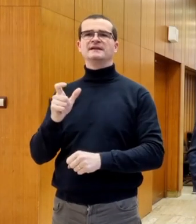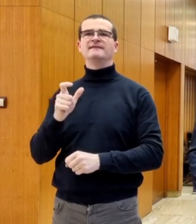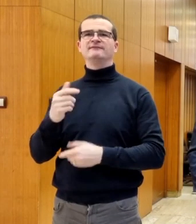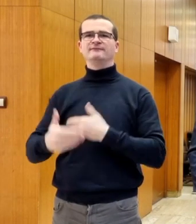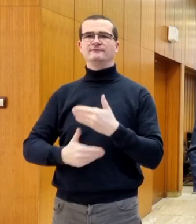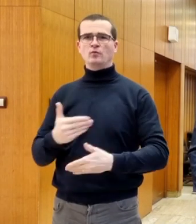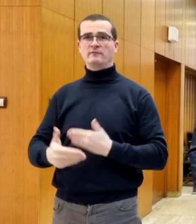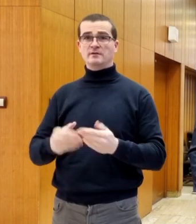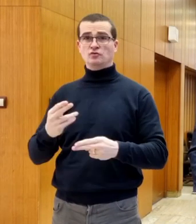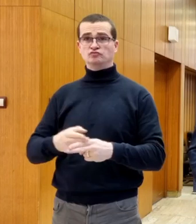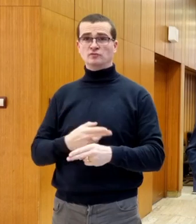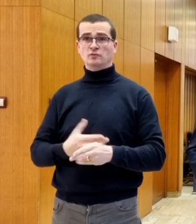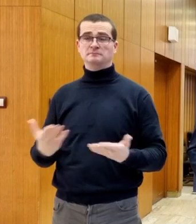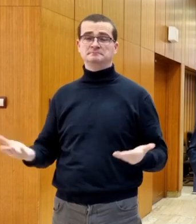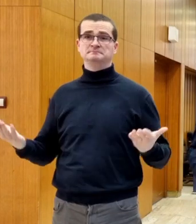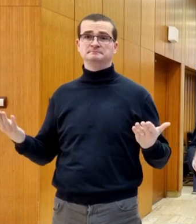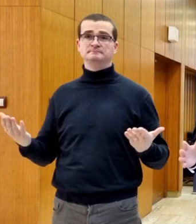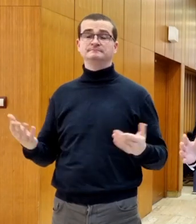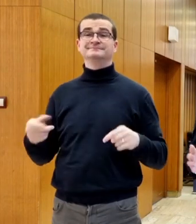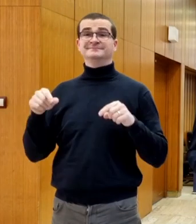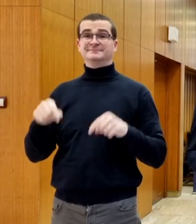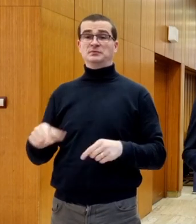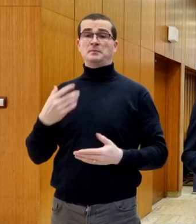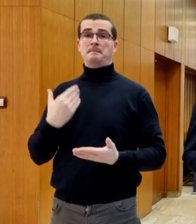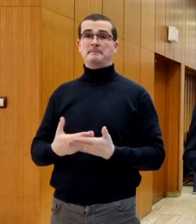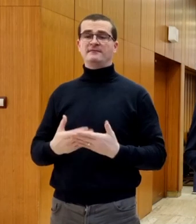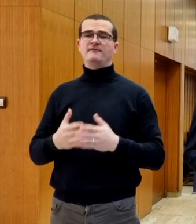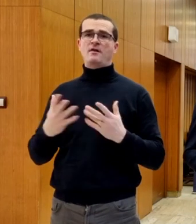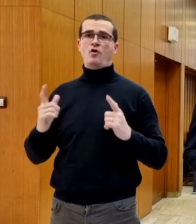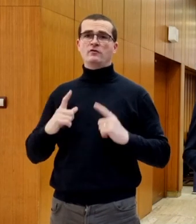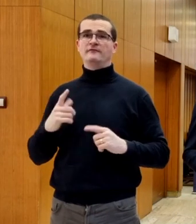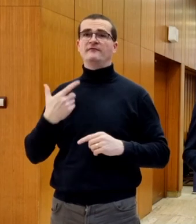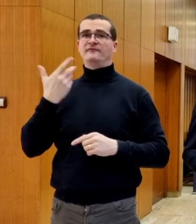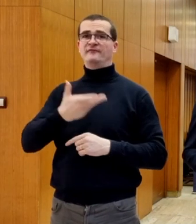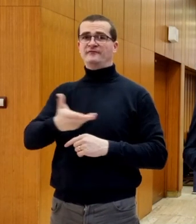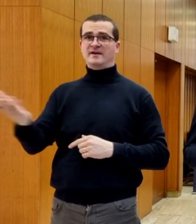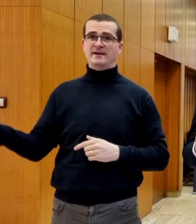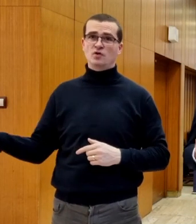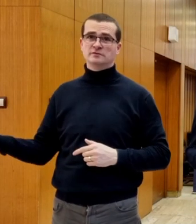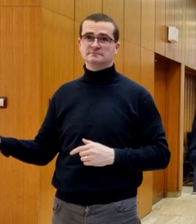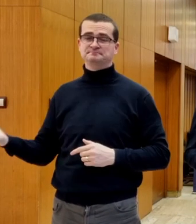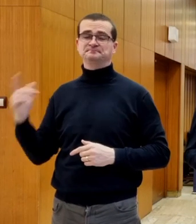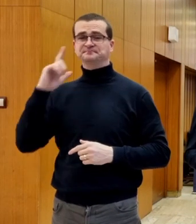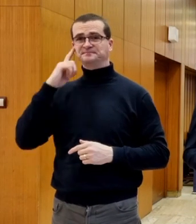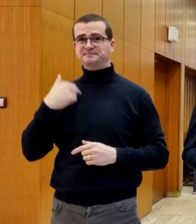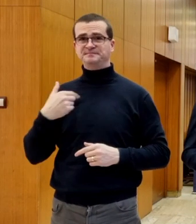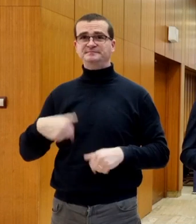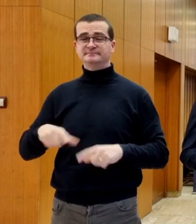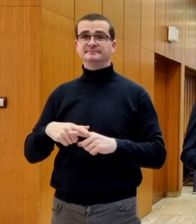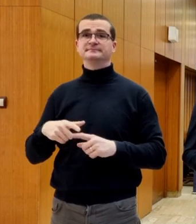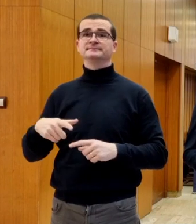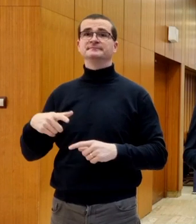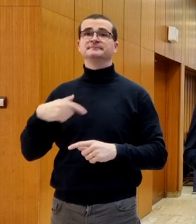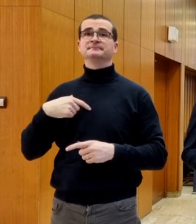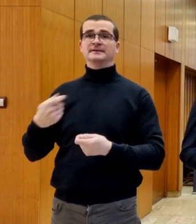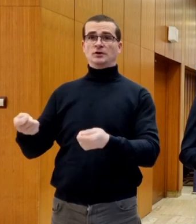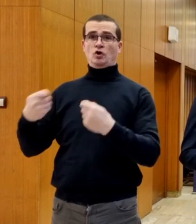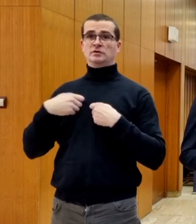štátu. Takže a tu sú práve tie veľké očakávania celej verejnosti. Pretože vieme, že keď sme preberali